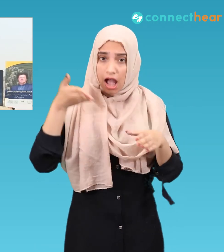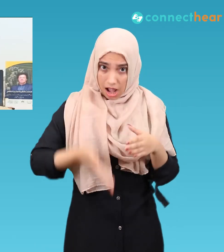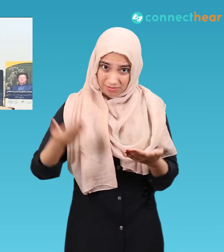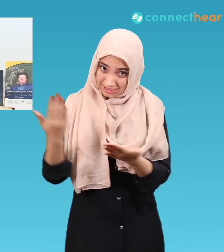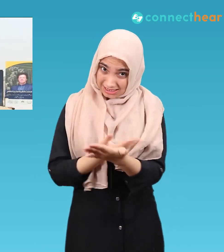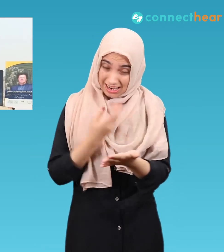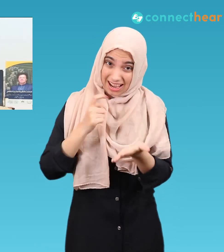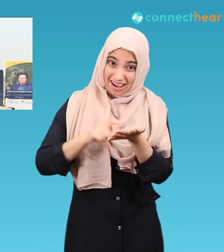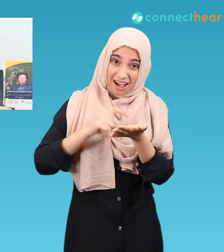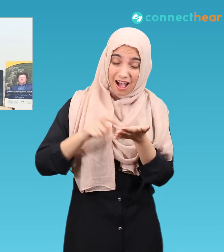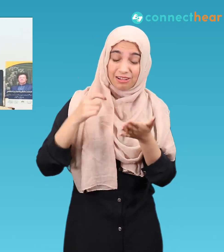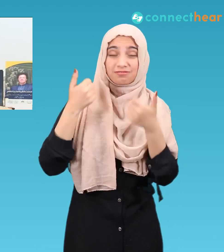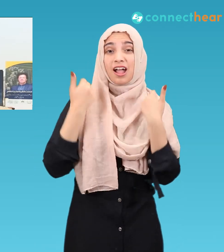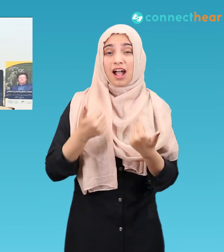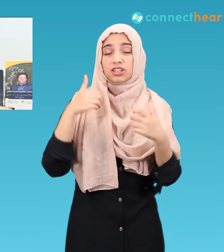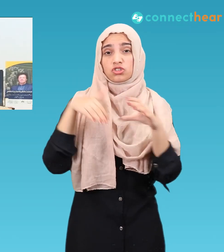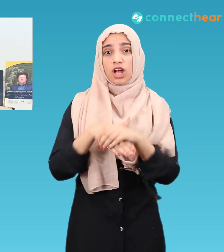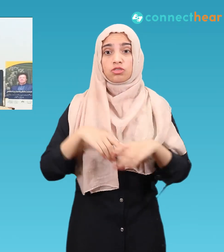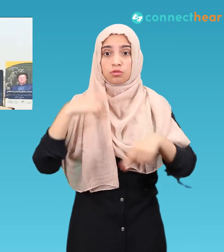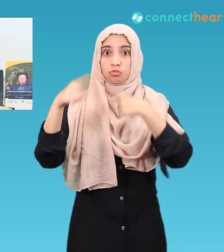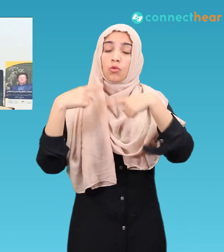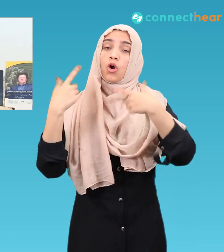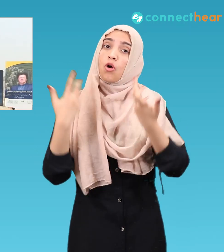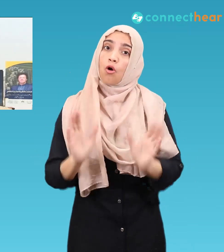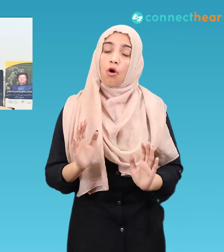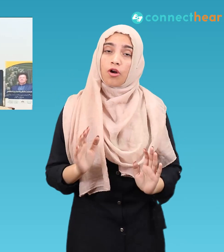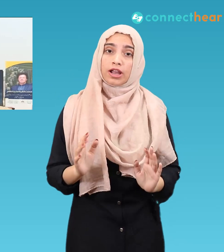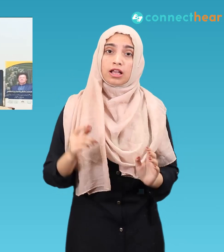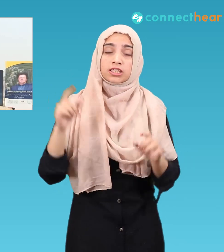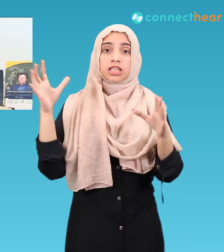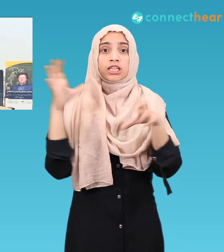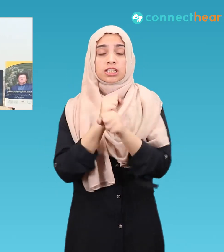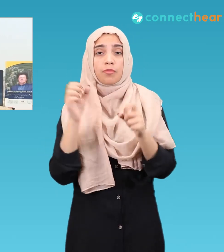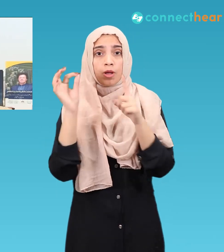जिन्होंने वादा किया हुआ है कि तकरीबन